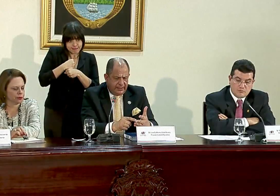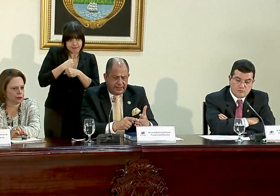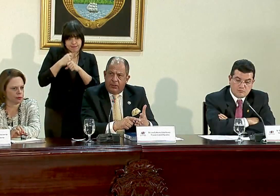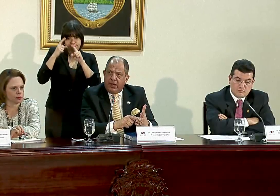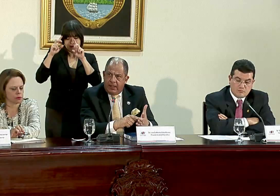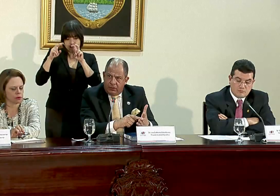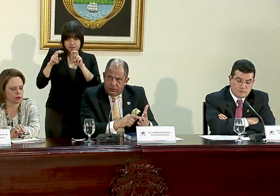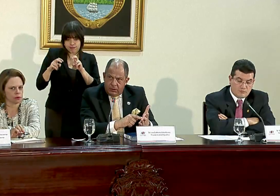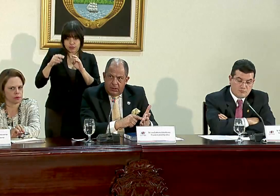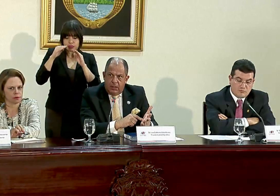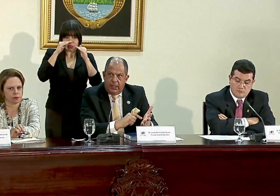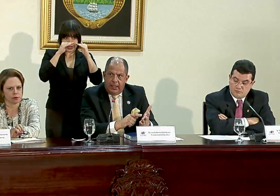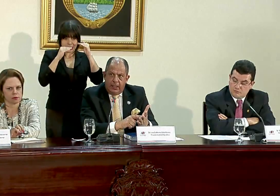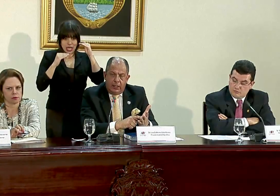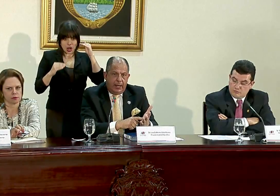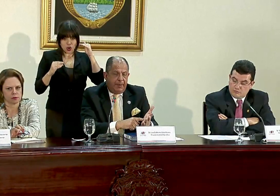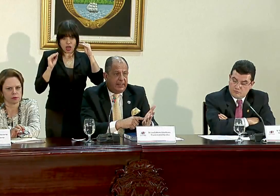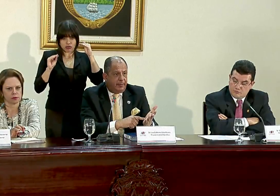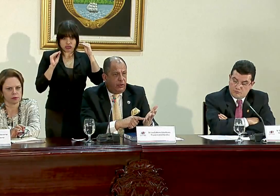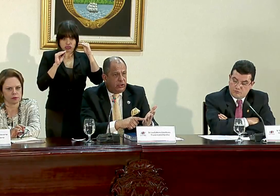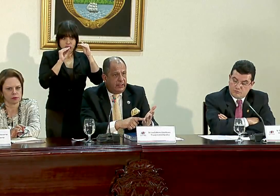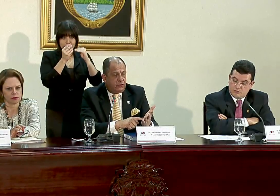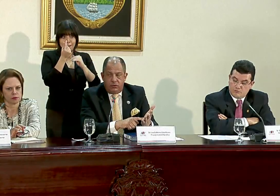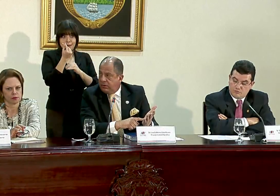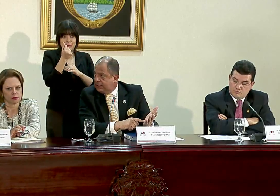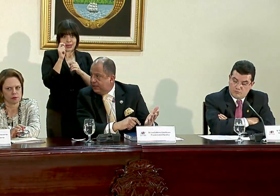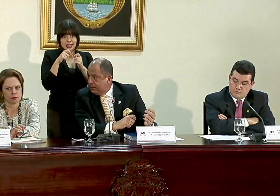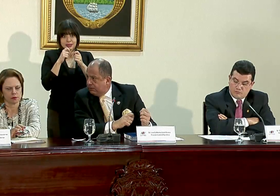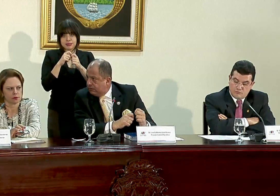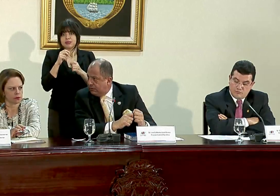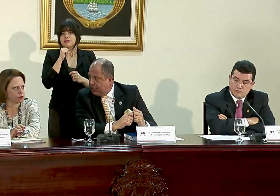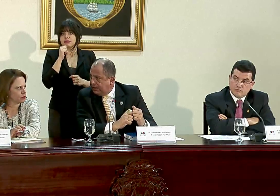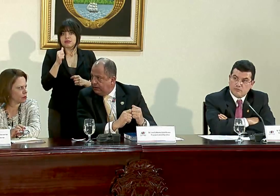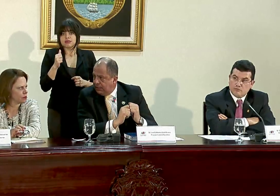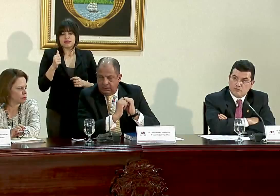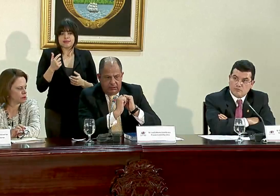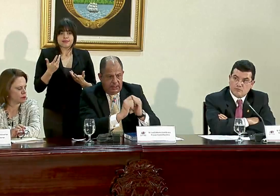realizarse escalonado y la plata por lo tanto no va a ser